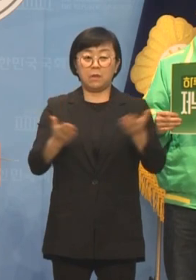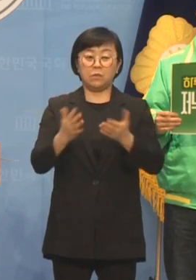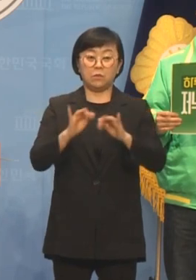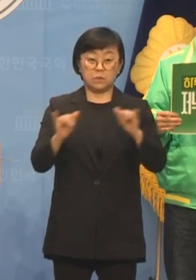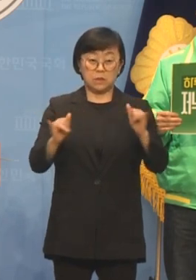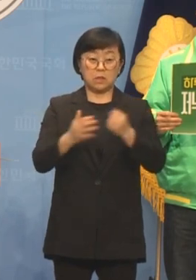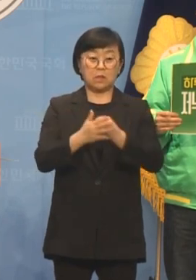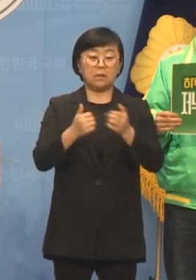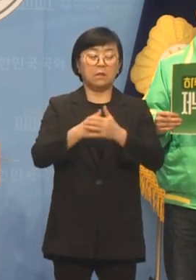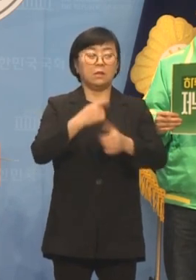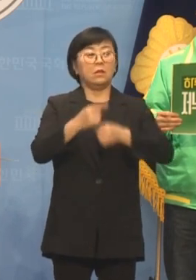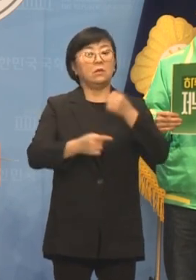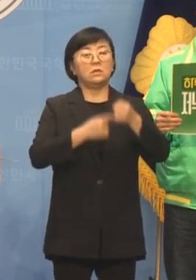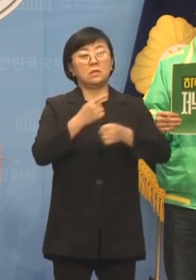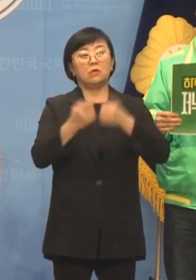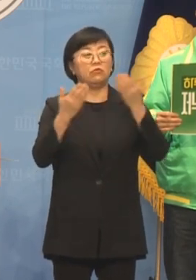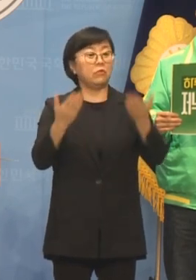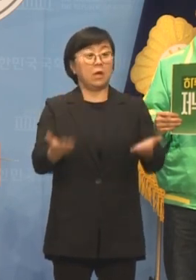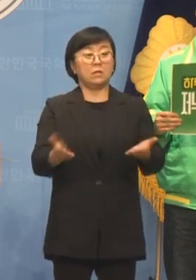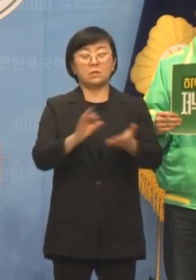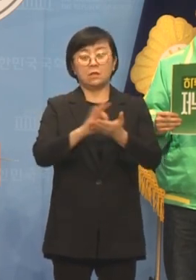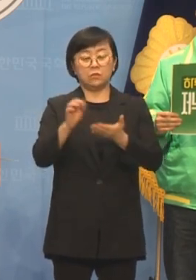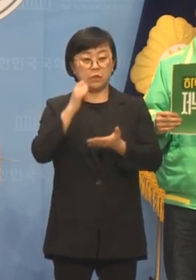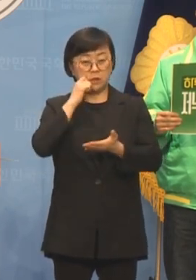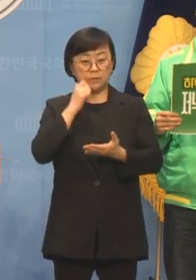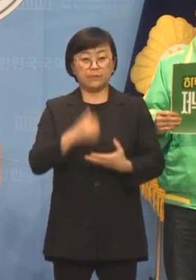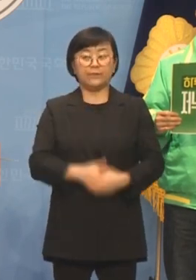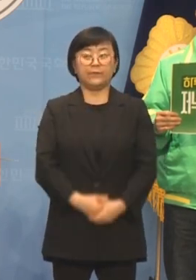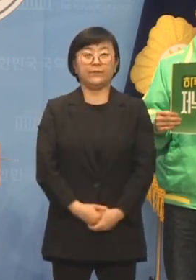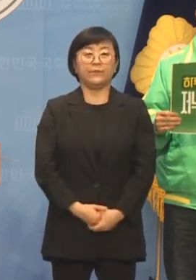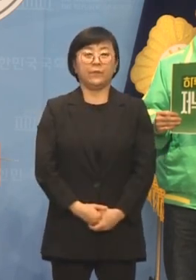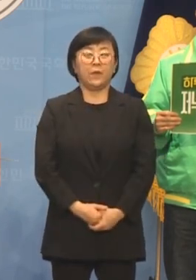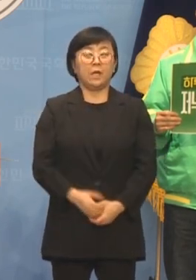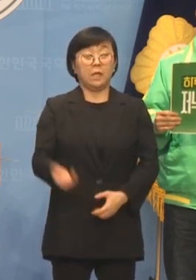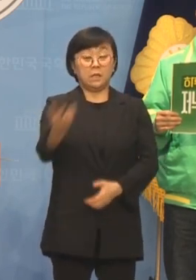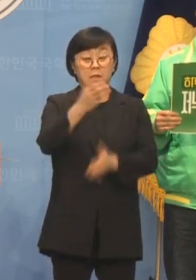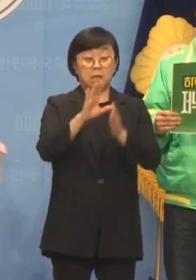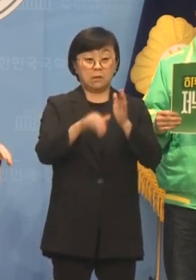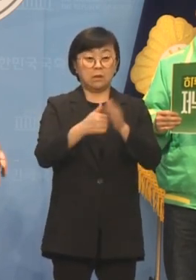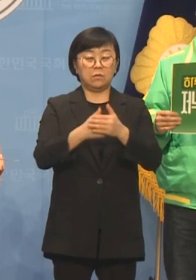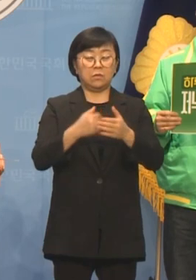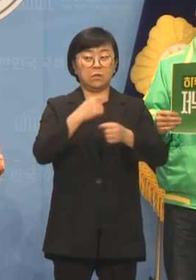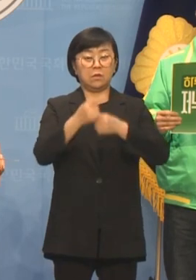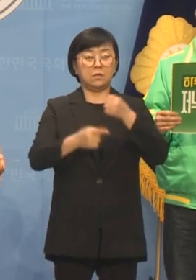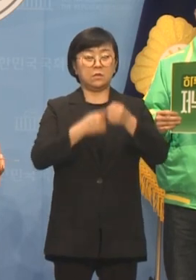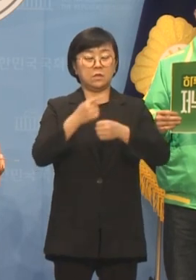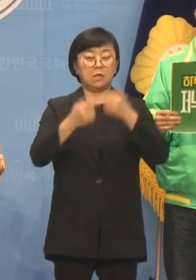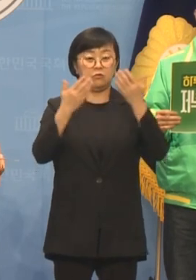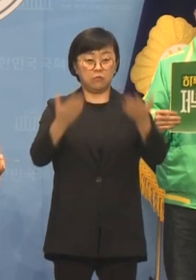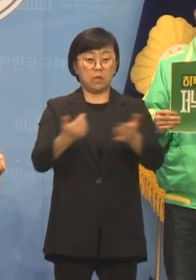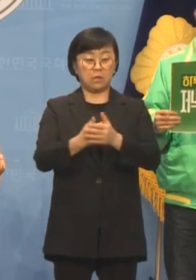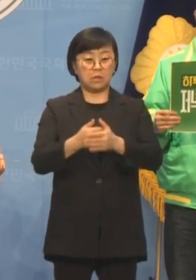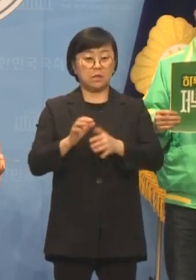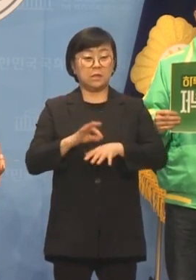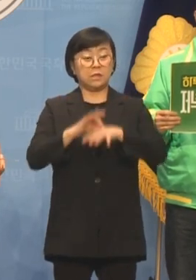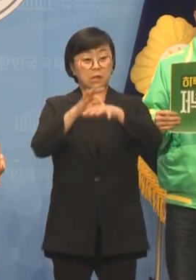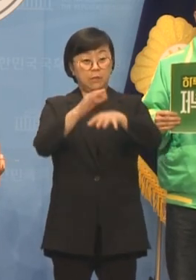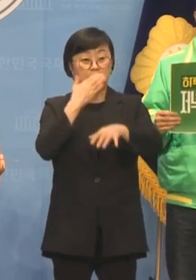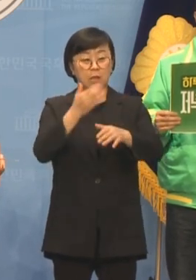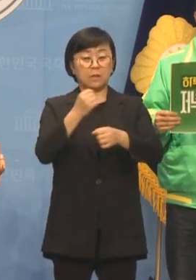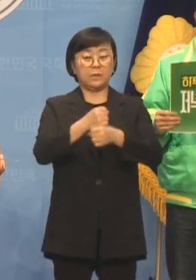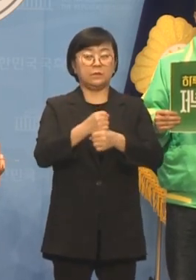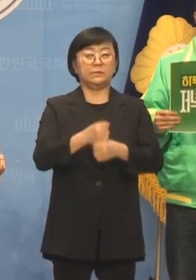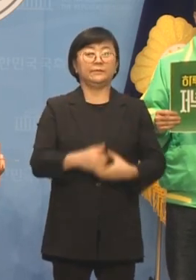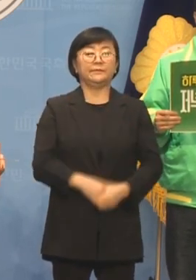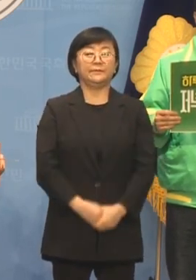노동자들에게는 연차는 림의 등이나 마찬가지입니다 이직 시에도 연휴를 승계할 수 있도록